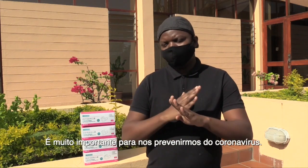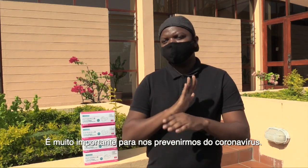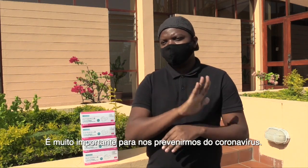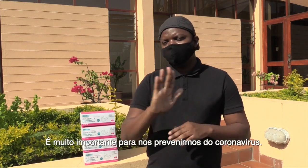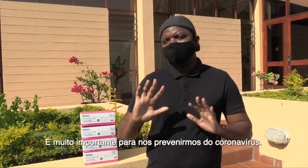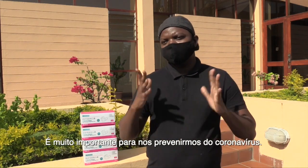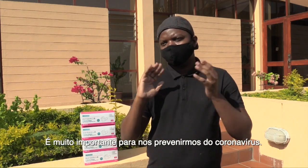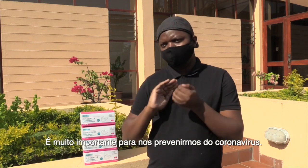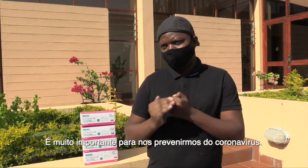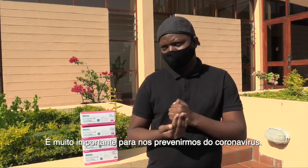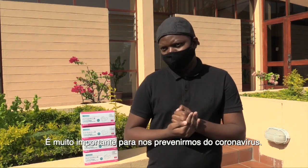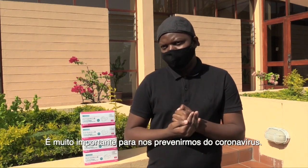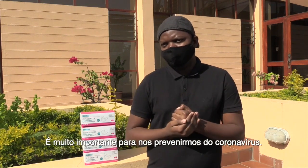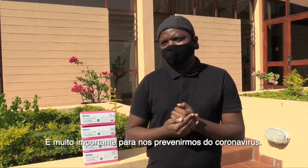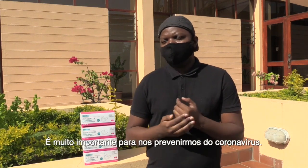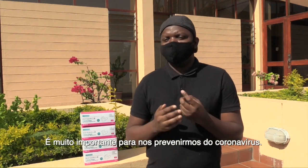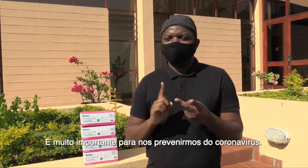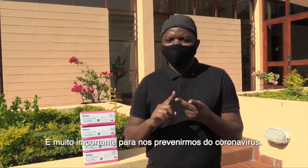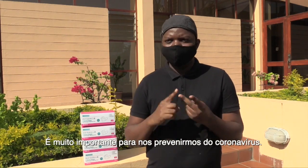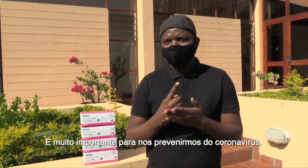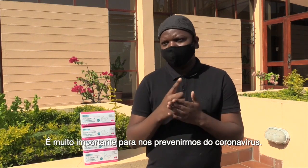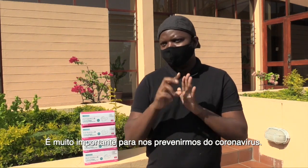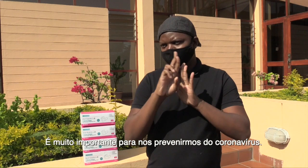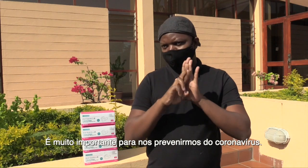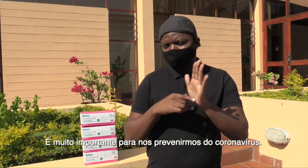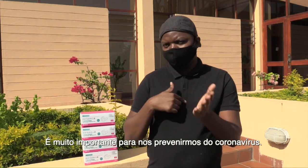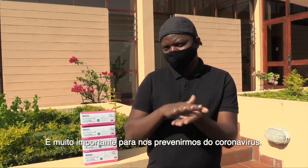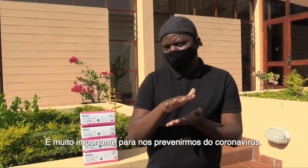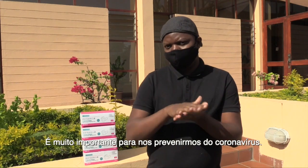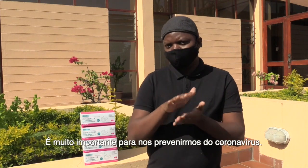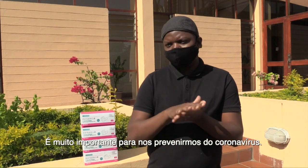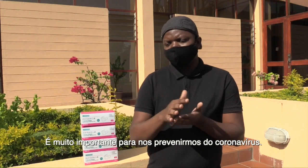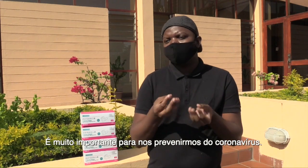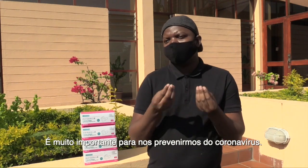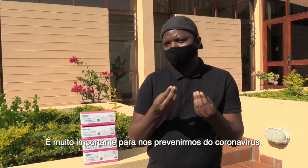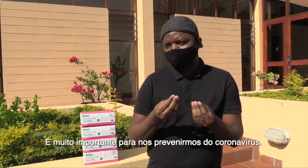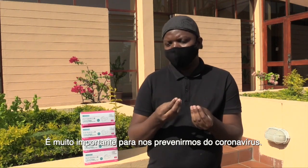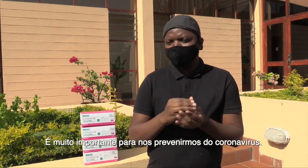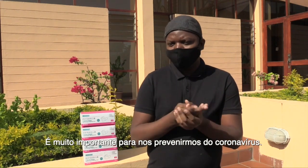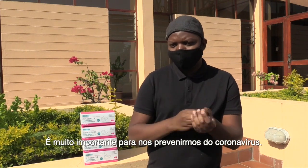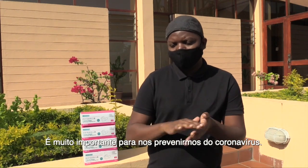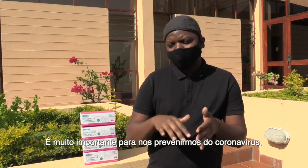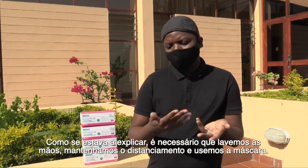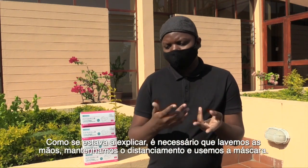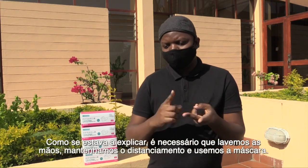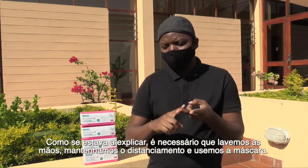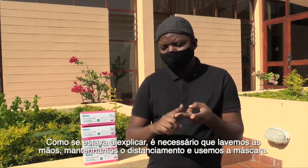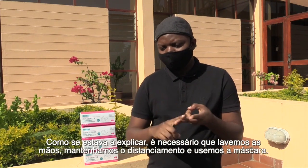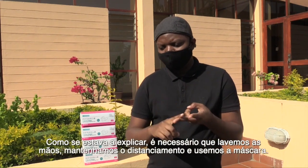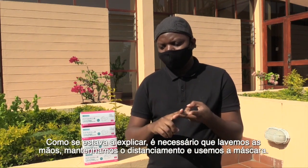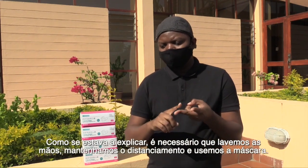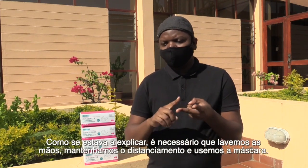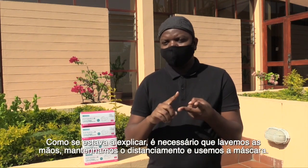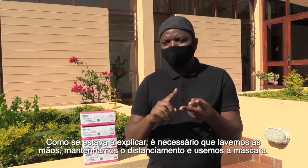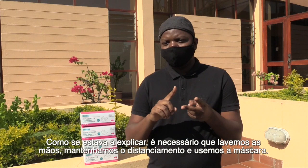E é muito importante para prevenir-se contra o coronavírus. Como estava a